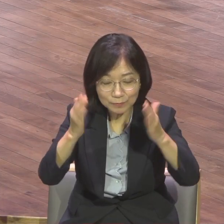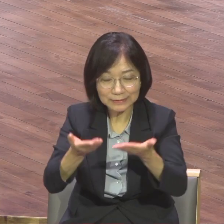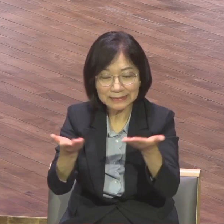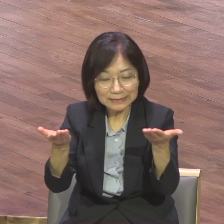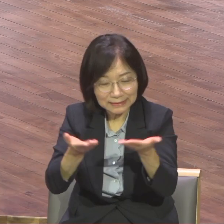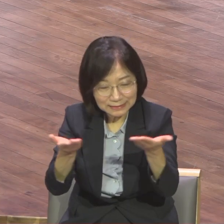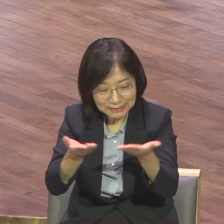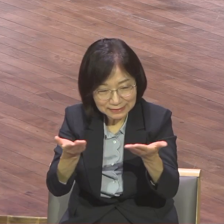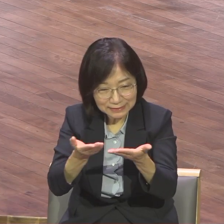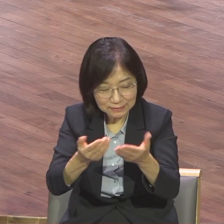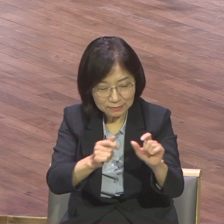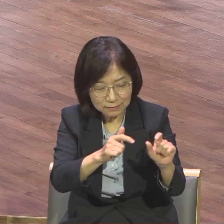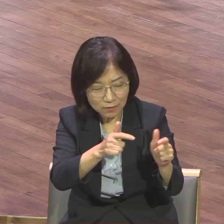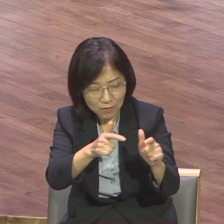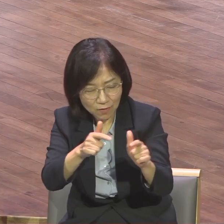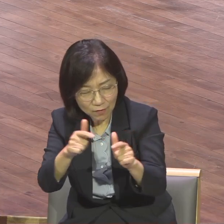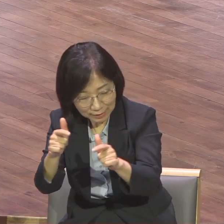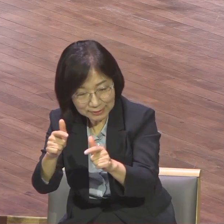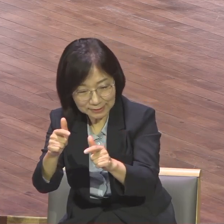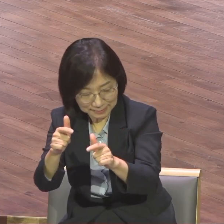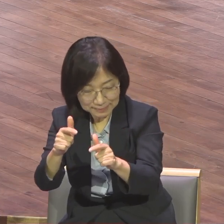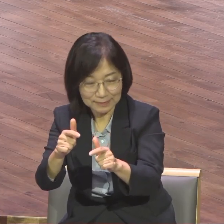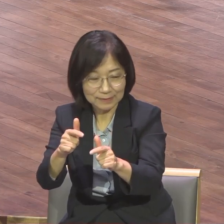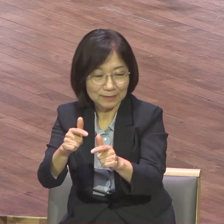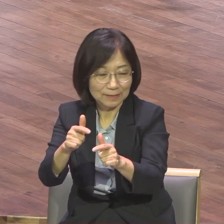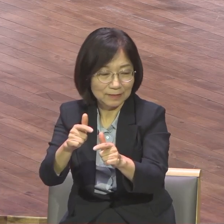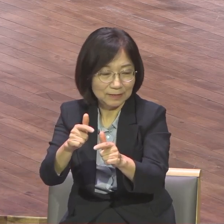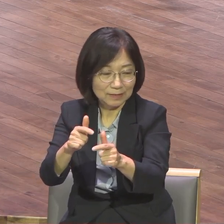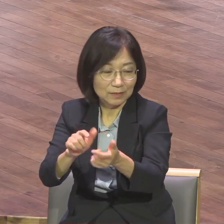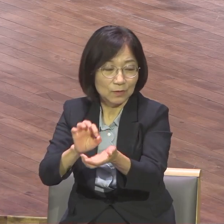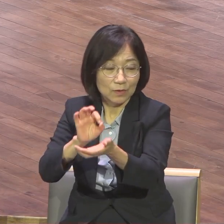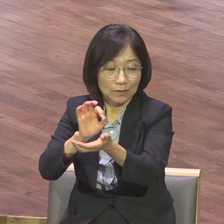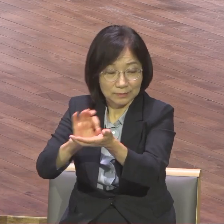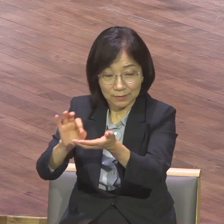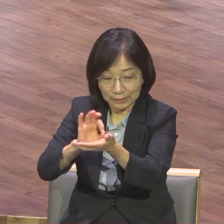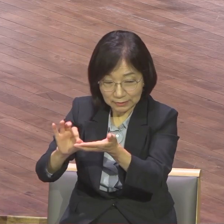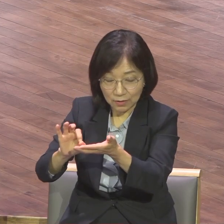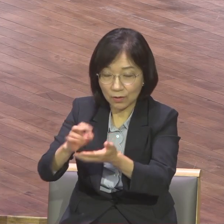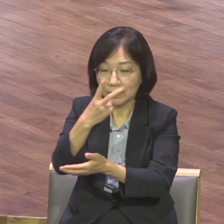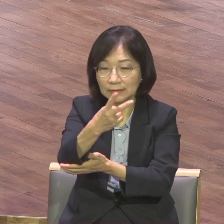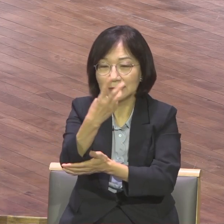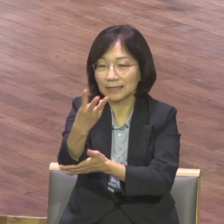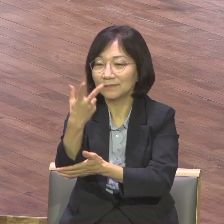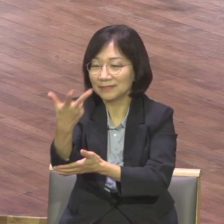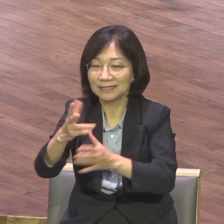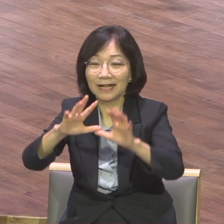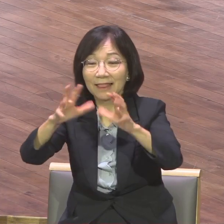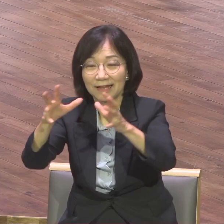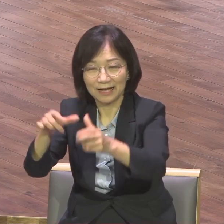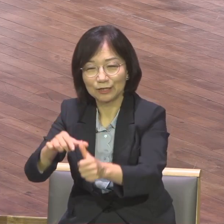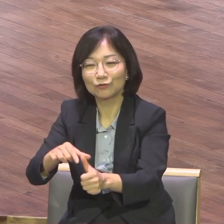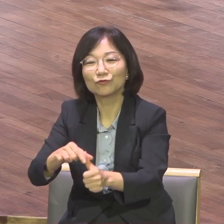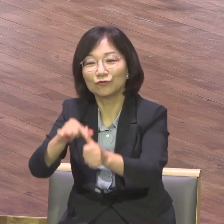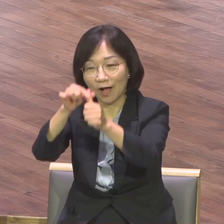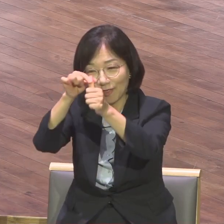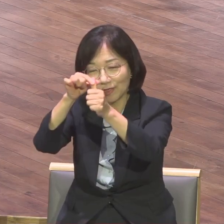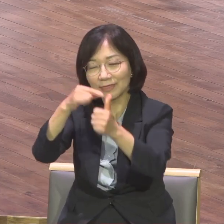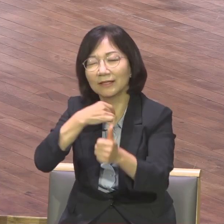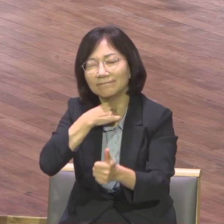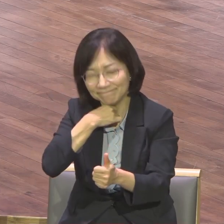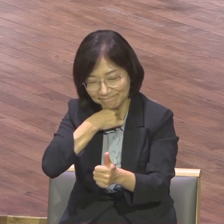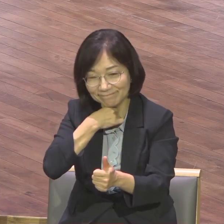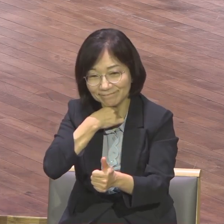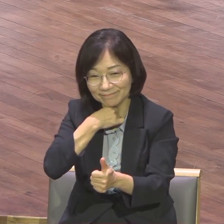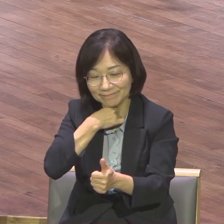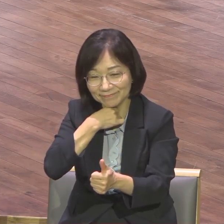통해서 구원받은 우리에게 이삼칠 나라를 살리겠다는 이 소망을 가지길